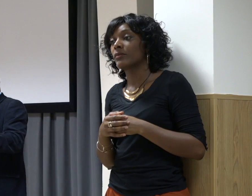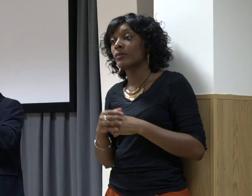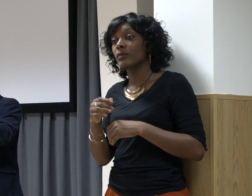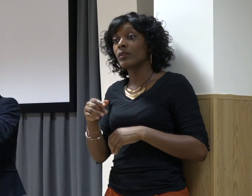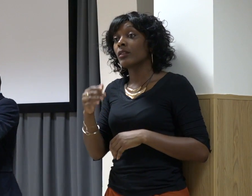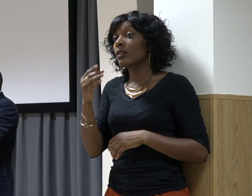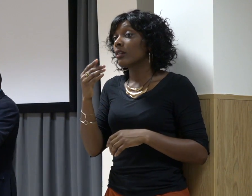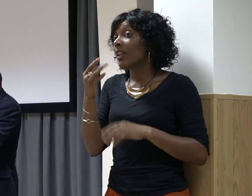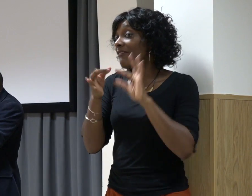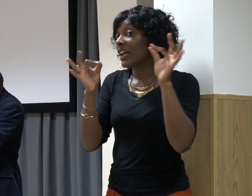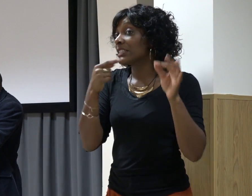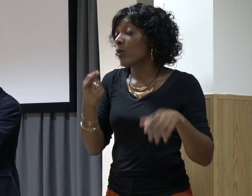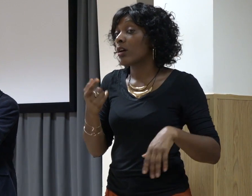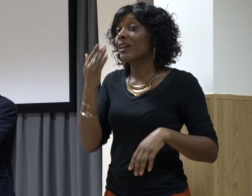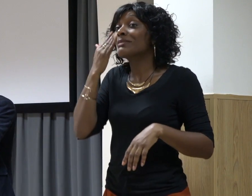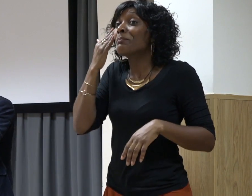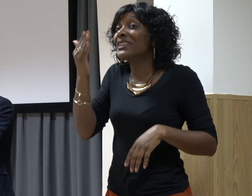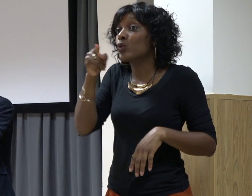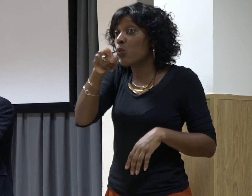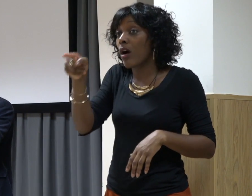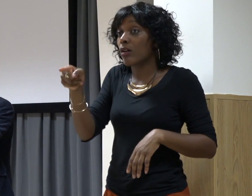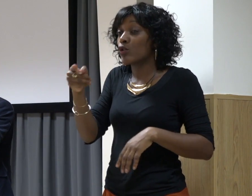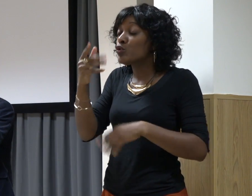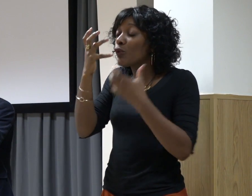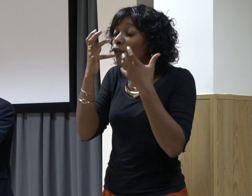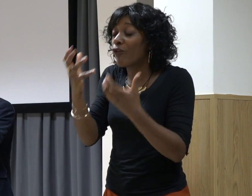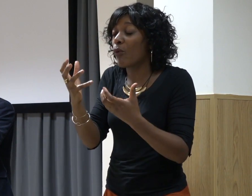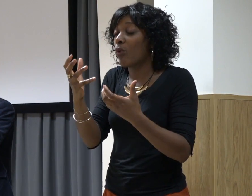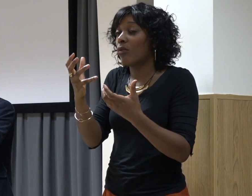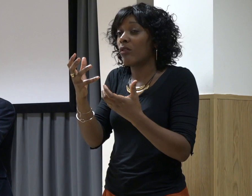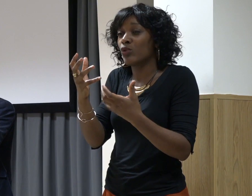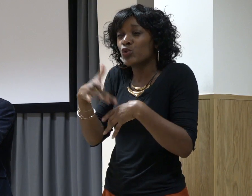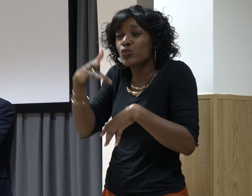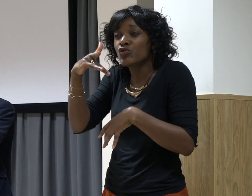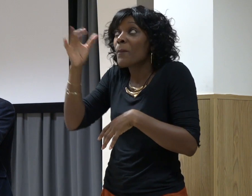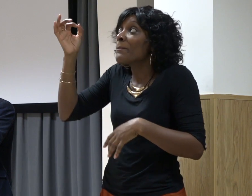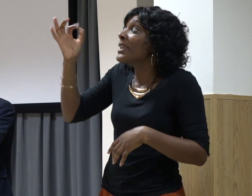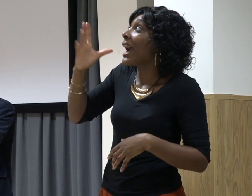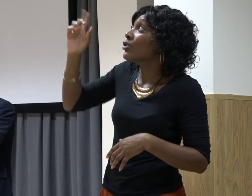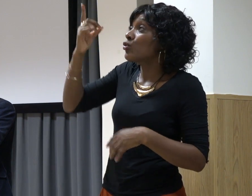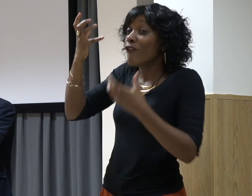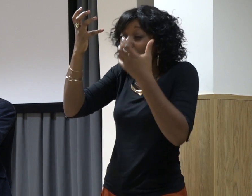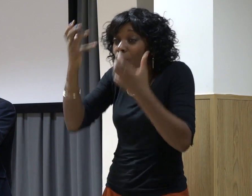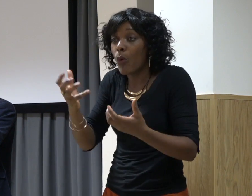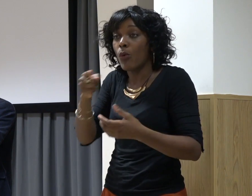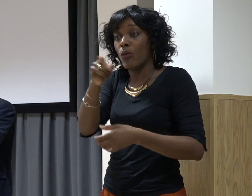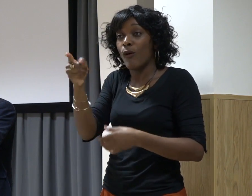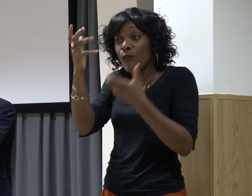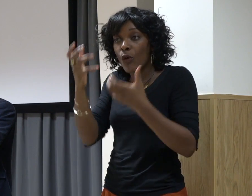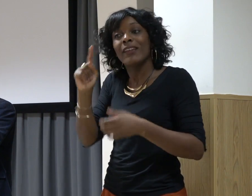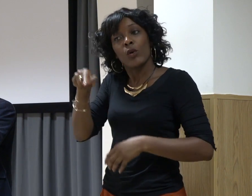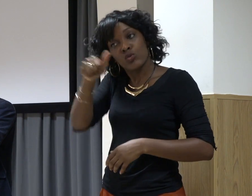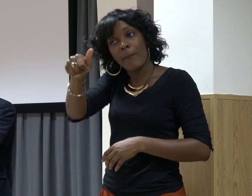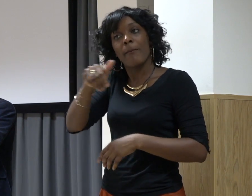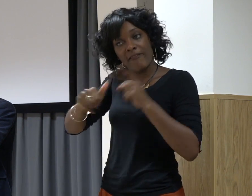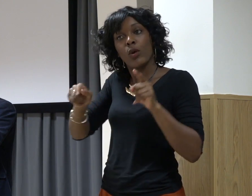Si tu veux voir, si tu veux vivre le miracle de Dieu, fais ta